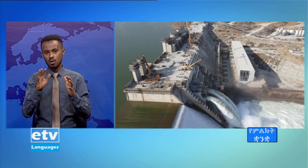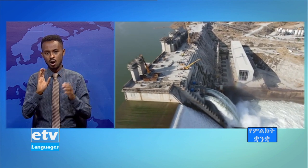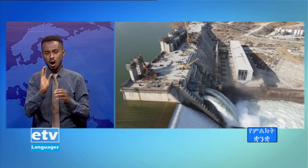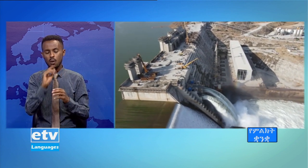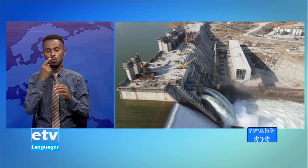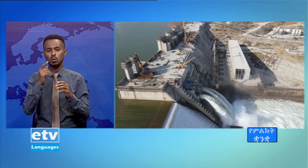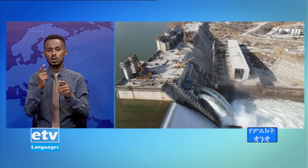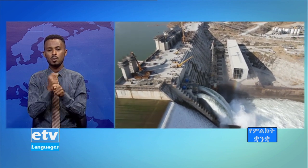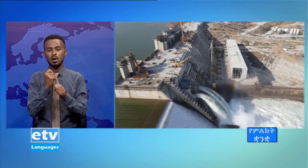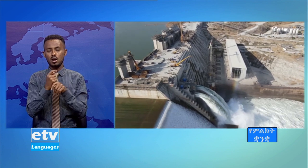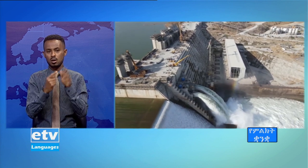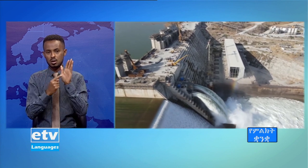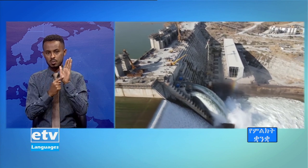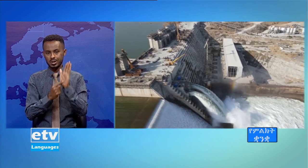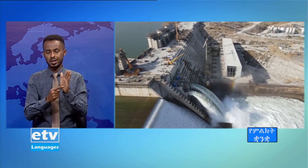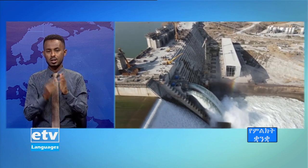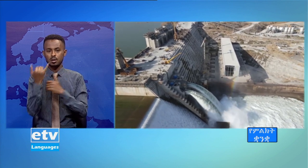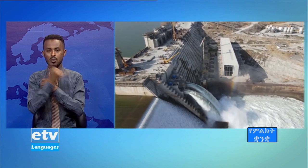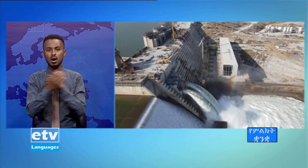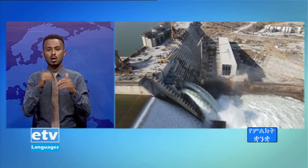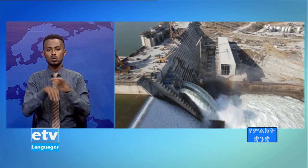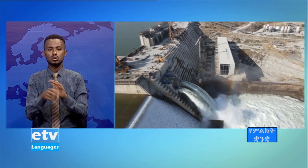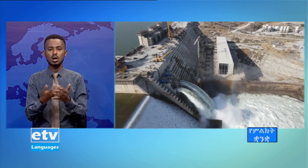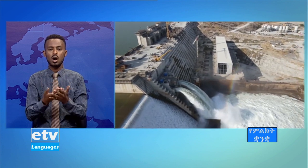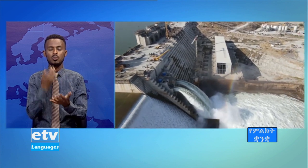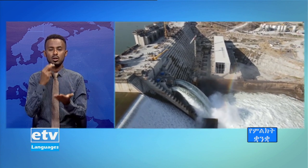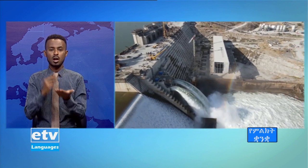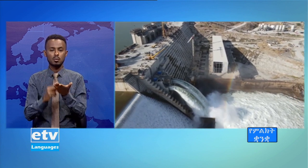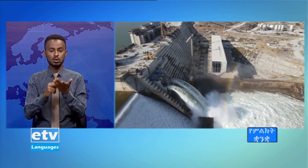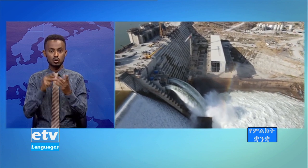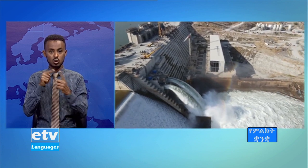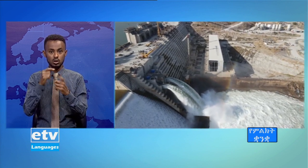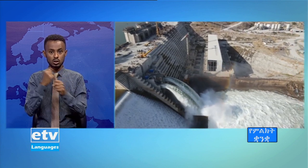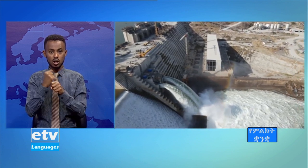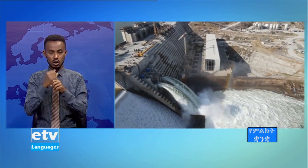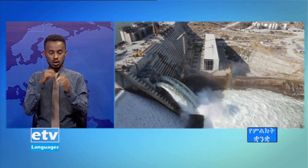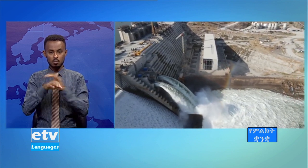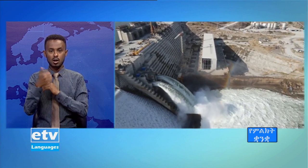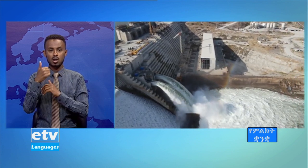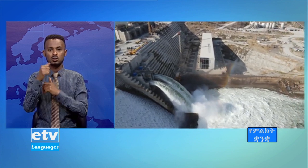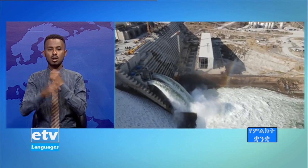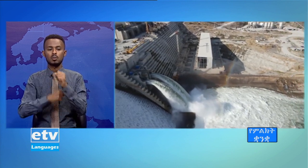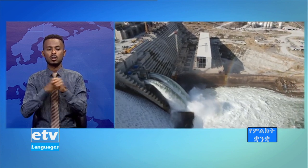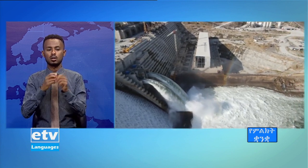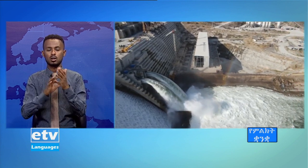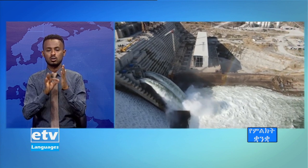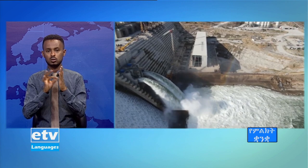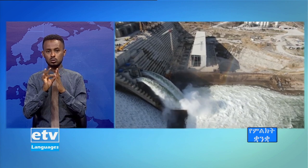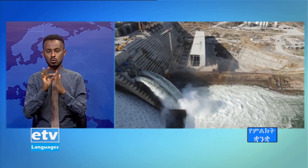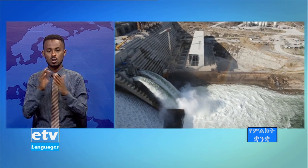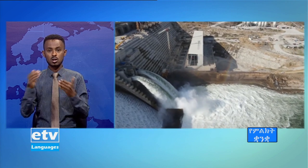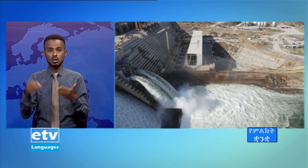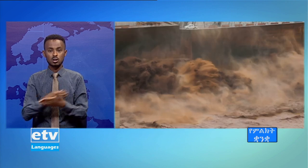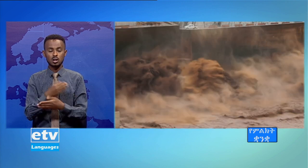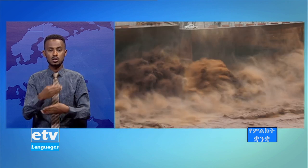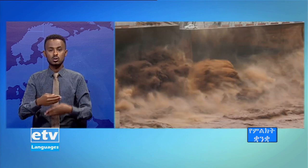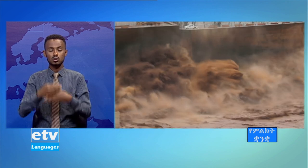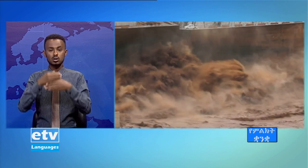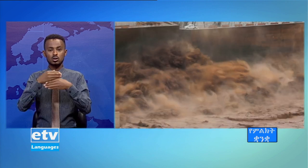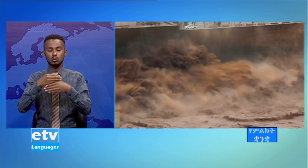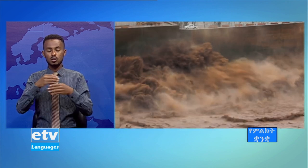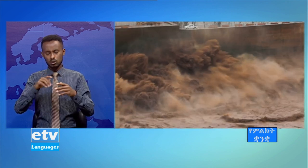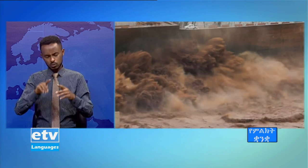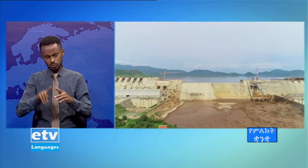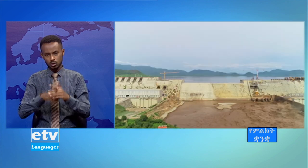በተግባር ለማሳየት በሀገር ውስጥ ሀብትና በጀት ወደ ሥራ ከገባ 10 ዓመታትን አስቆጥሯል። የህዳሴው ግድብ ከጅምሮ